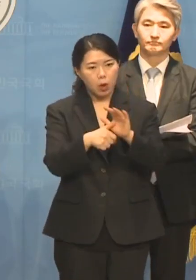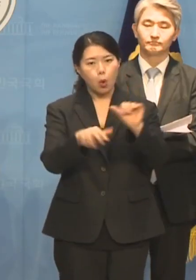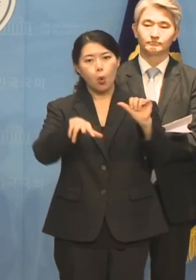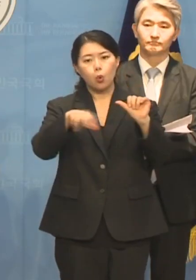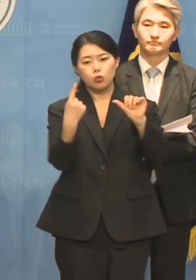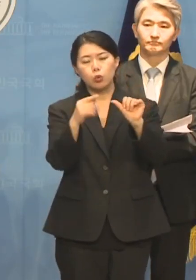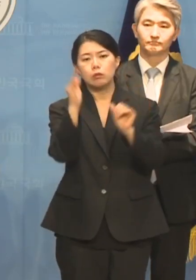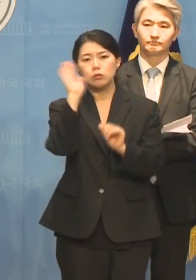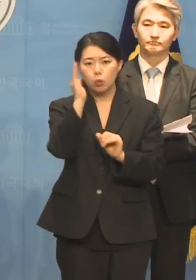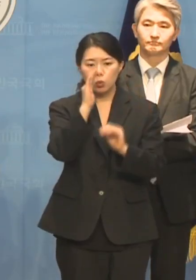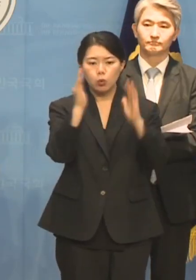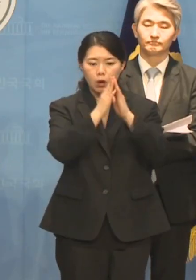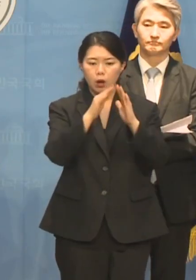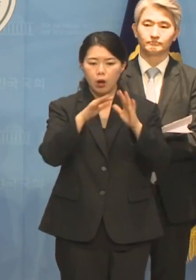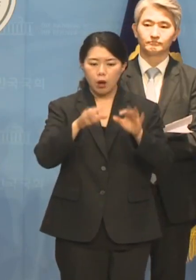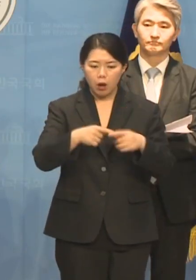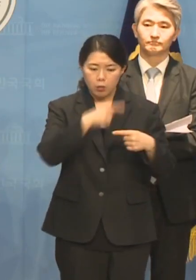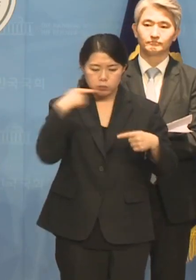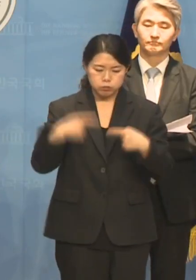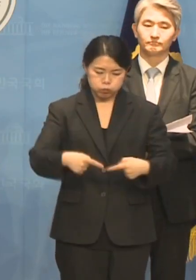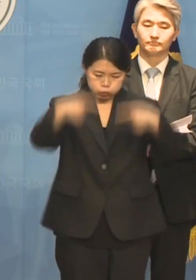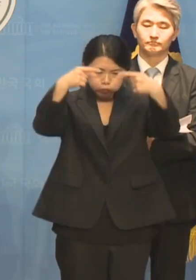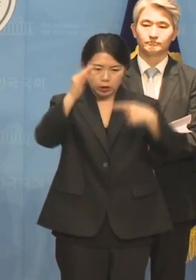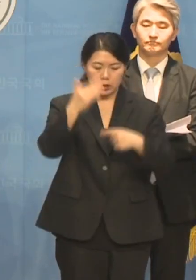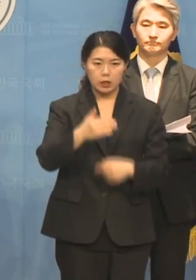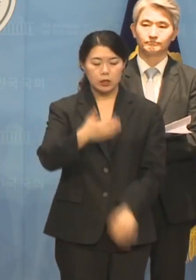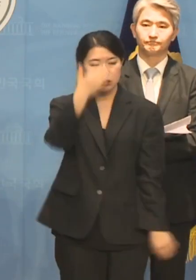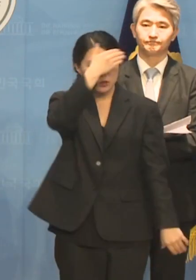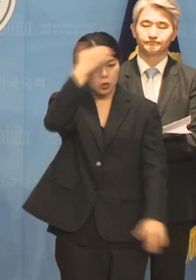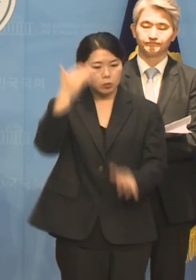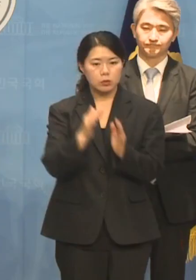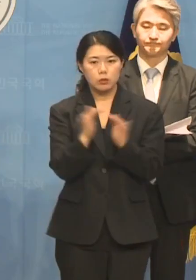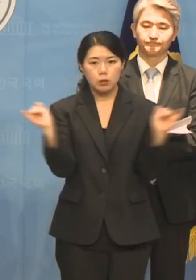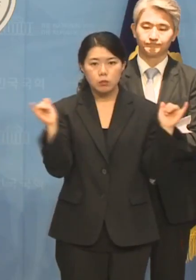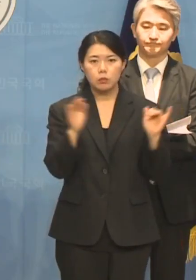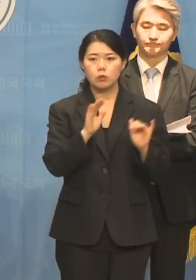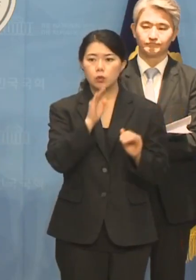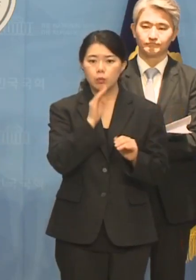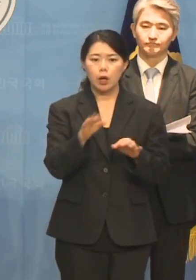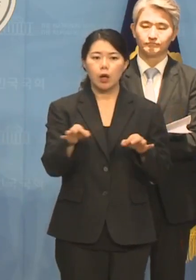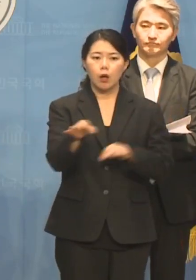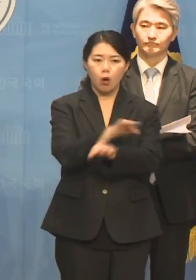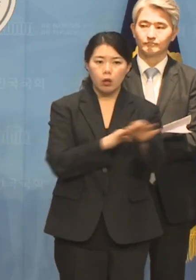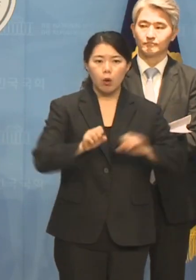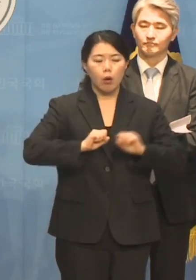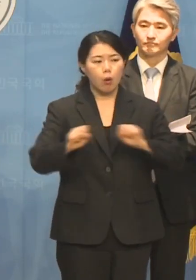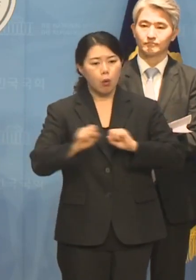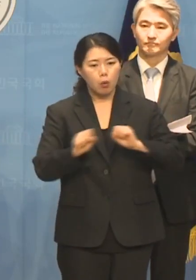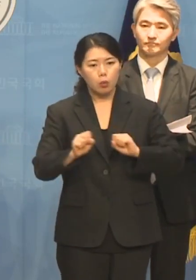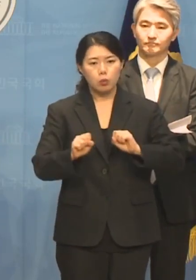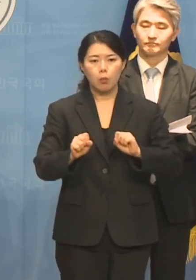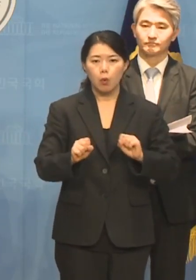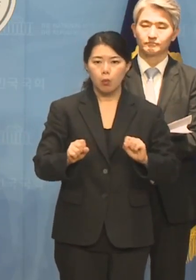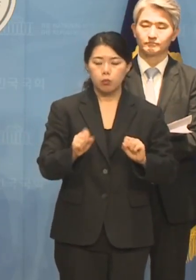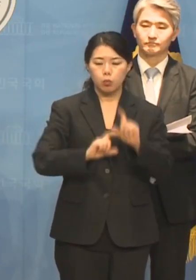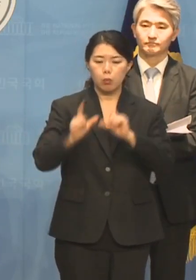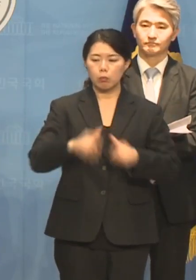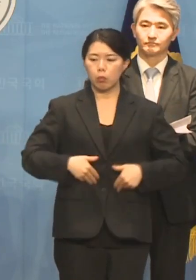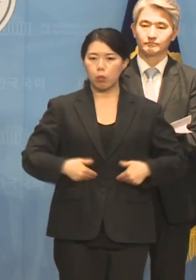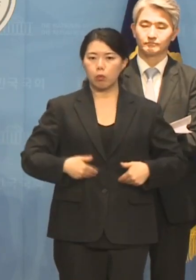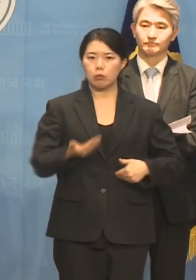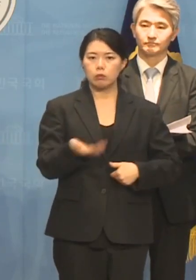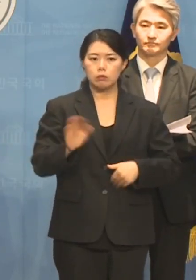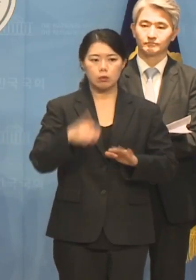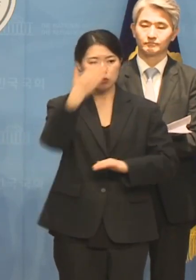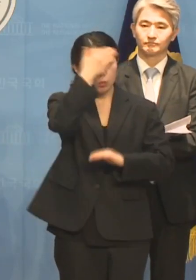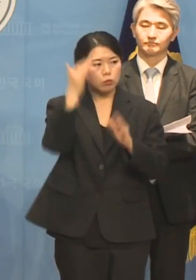가까운 가계부채가 늘어났습니다. 가뜩이나 젊은 세대들이 왕성하게 경제활동을 해줘야 될 시점에 젊은